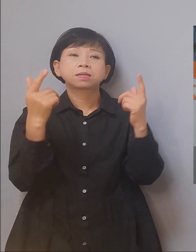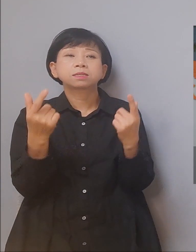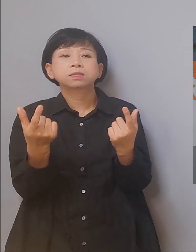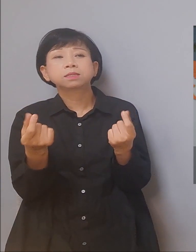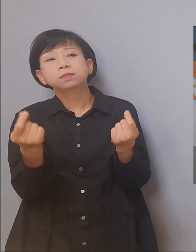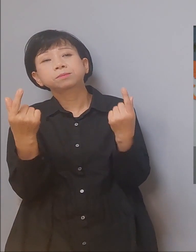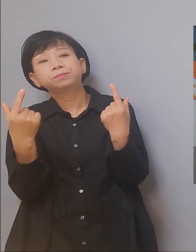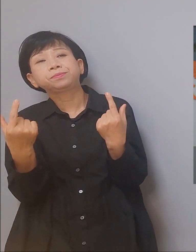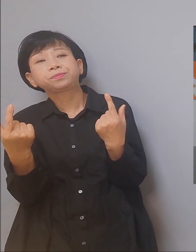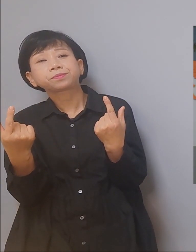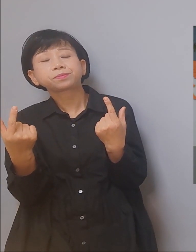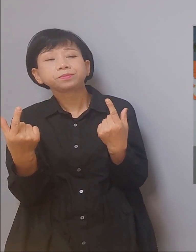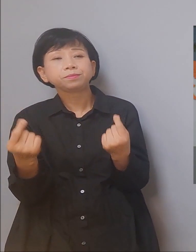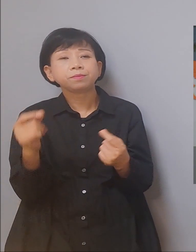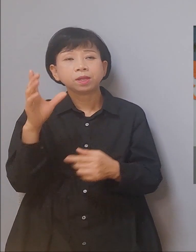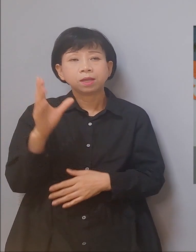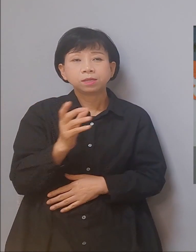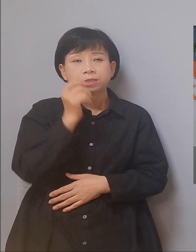단비를 내리시듯